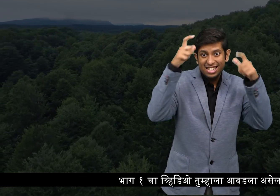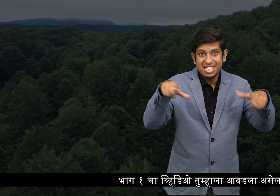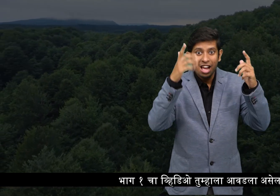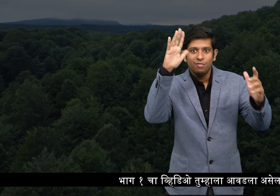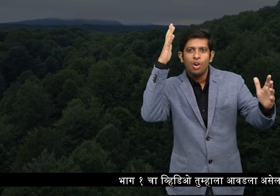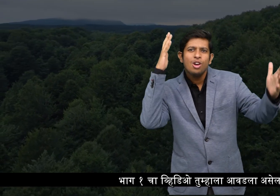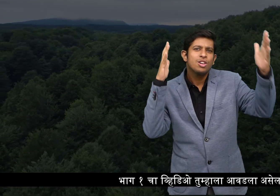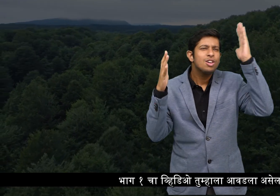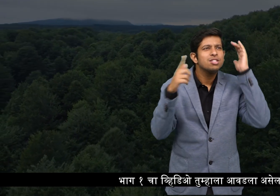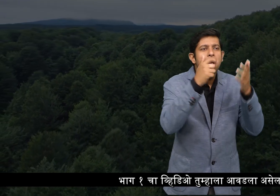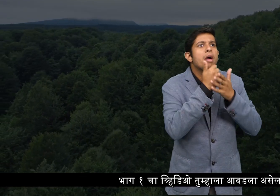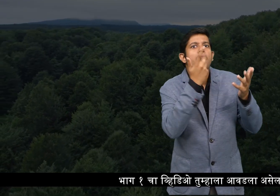व्हिडिओ तुम्हाला आवडला असेल.